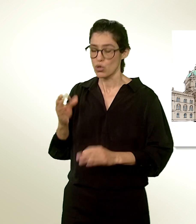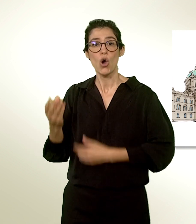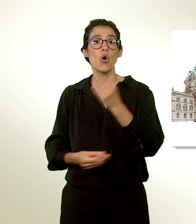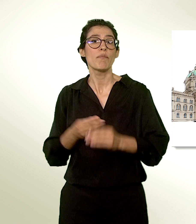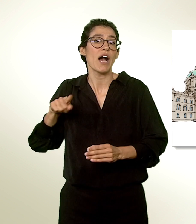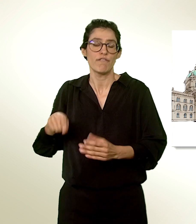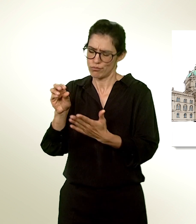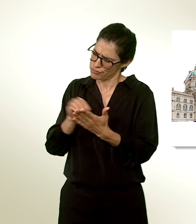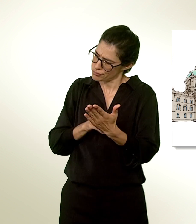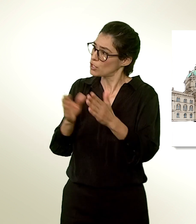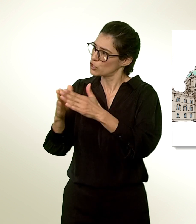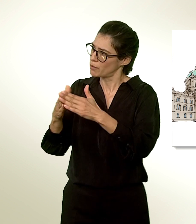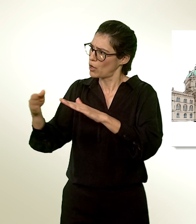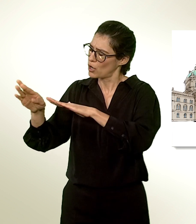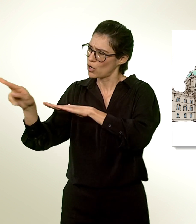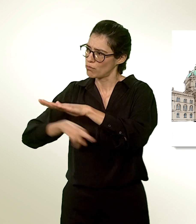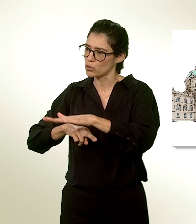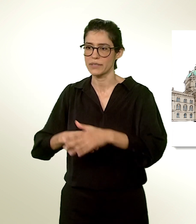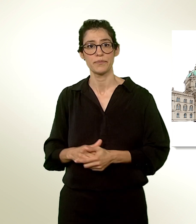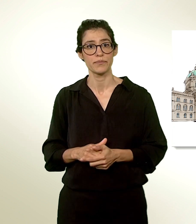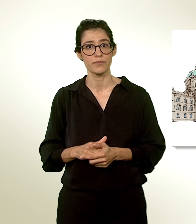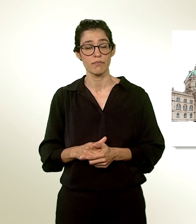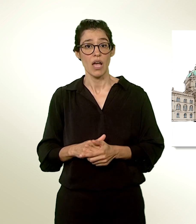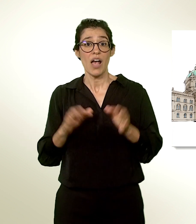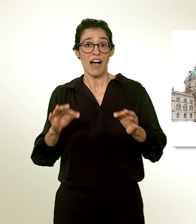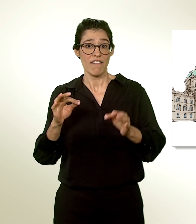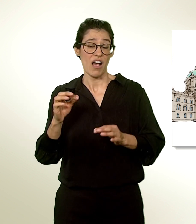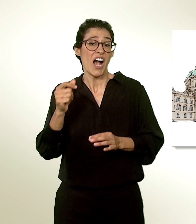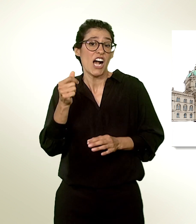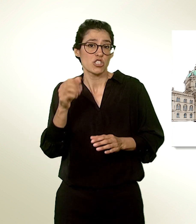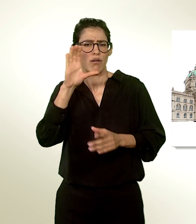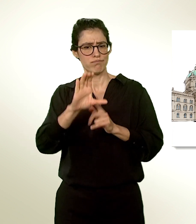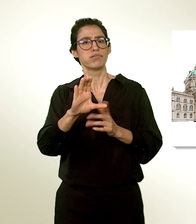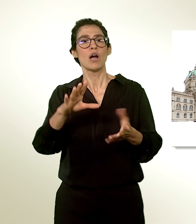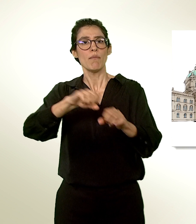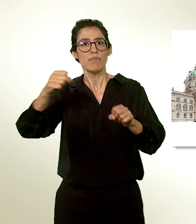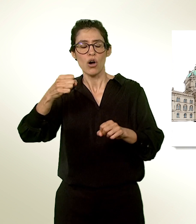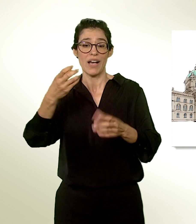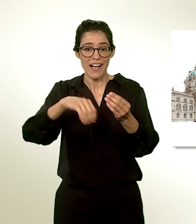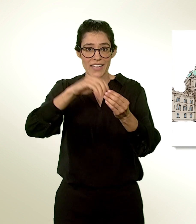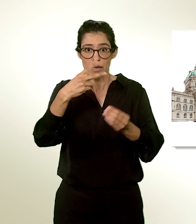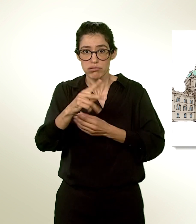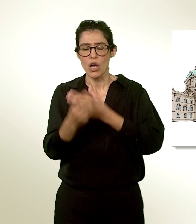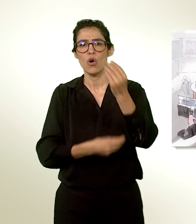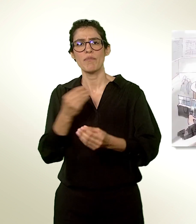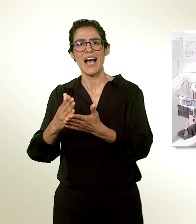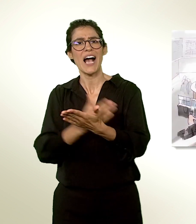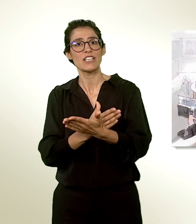de remboursement. Le système est le même pour les intérêts servis sur les avoirs bancaires ou les dividendes servis sur les actions. Les